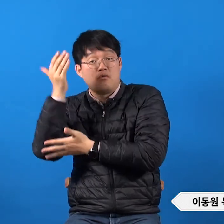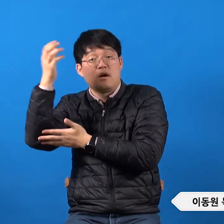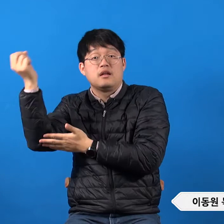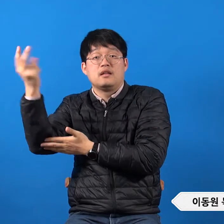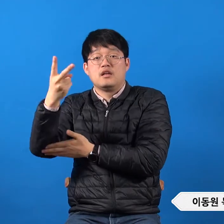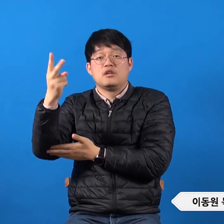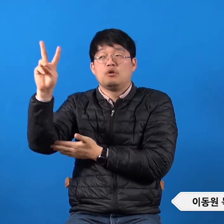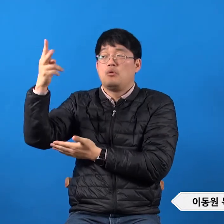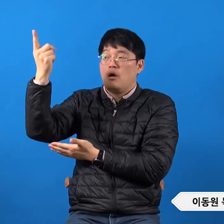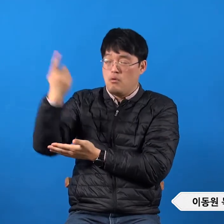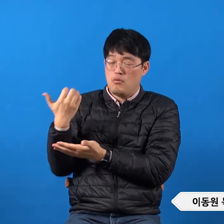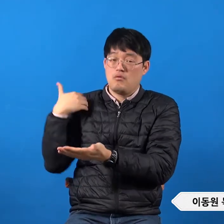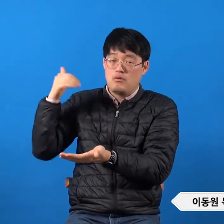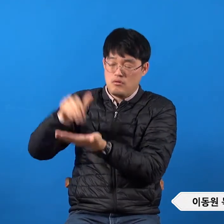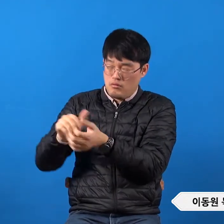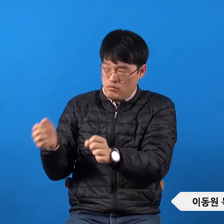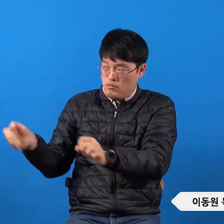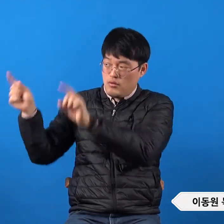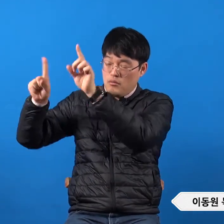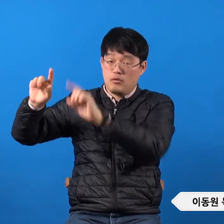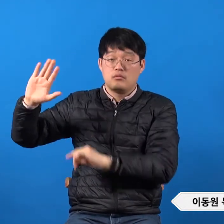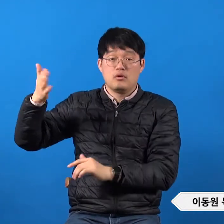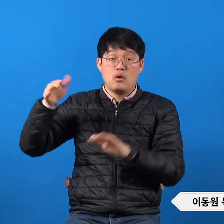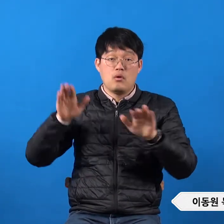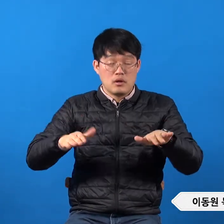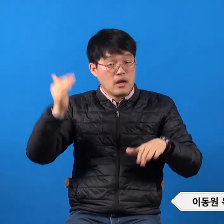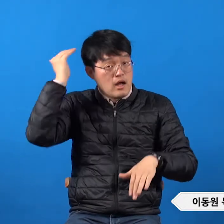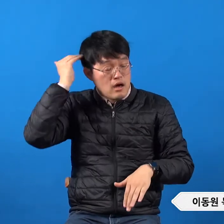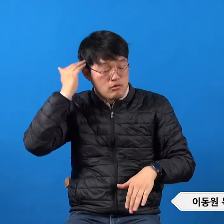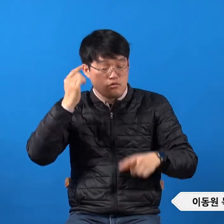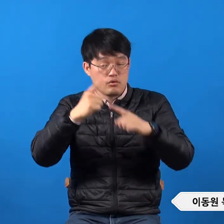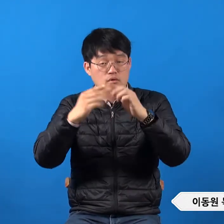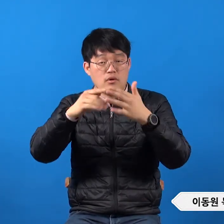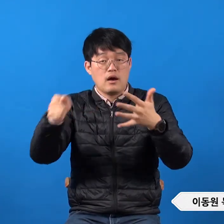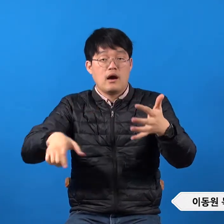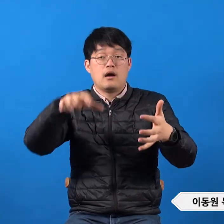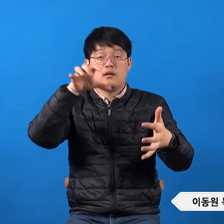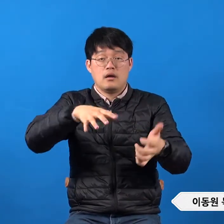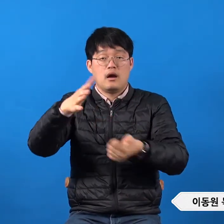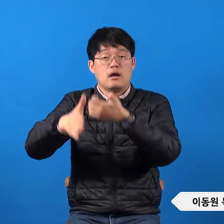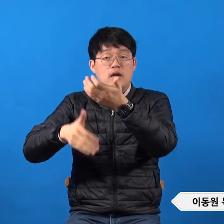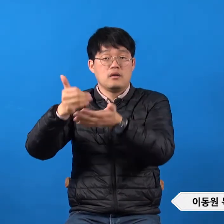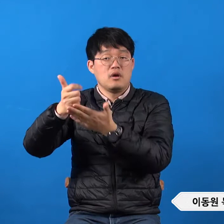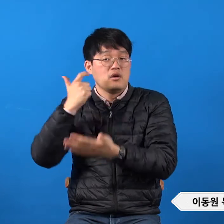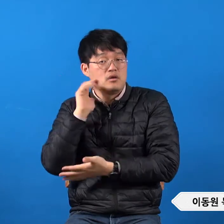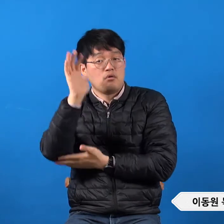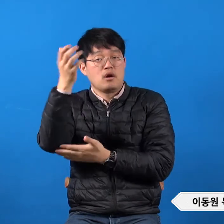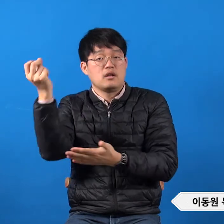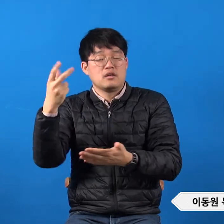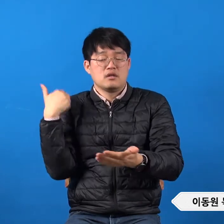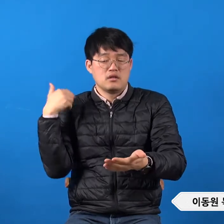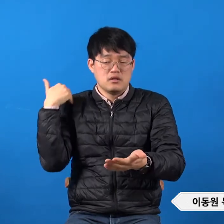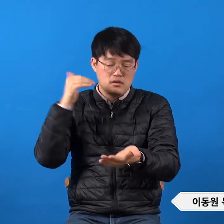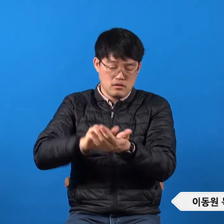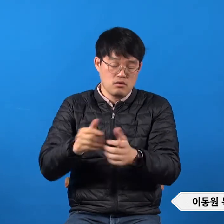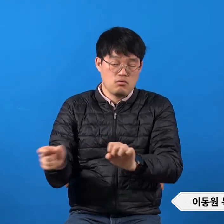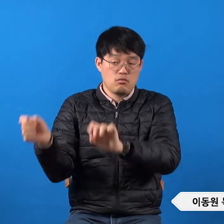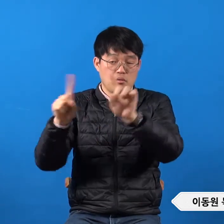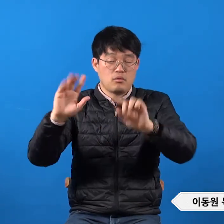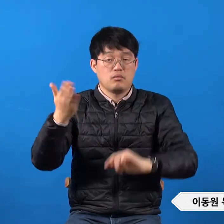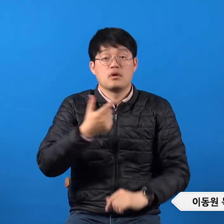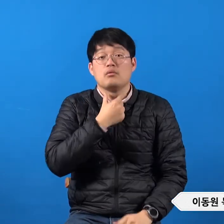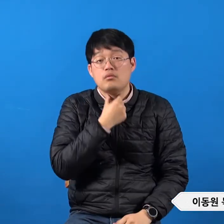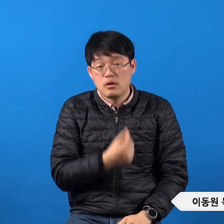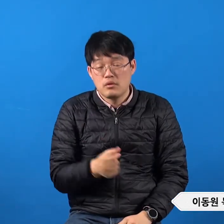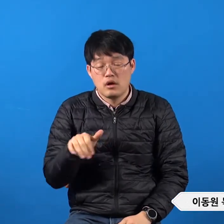하나님의 영광이 다시 돌아온다고. 다시 돌아. 나는 오늘 한국 교회 안에 그 영광이 다시 돌아올 수 있기를 기도합니다. 나는